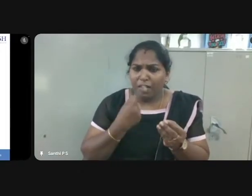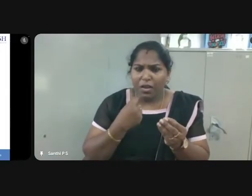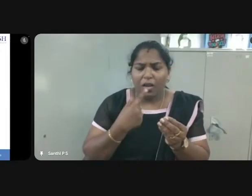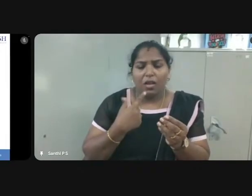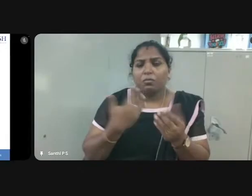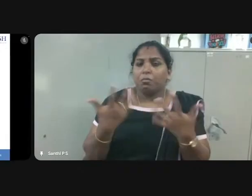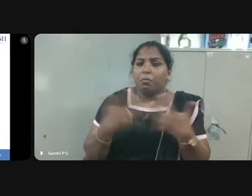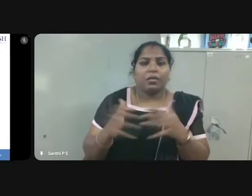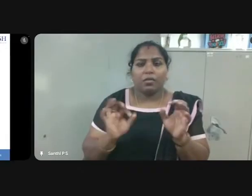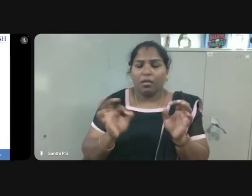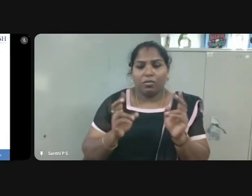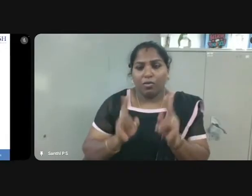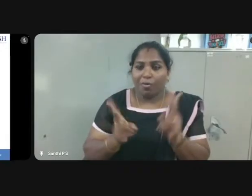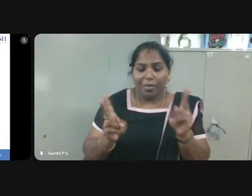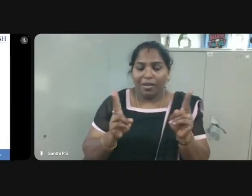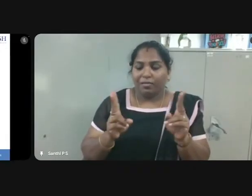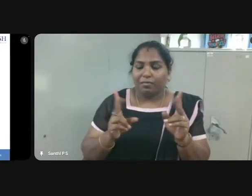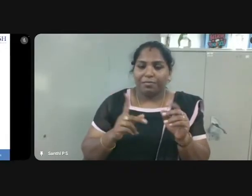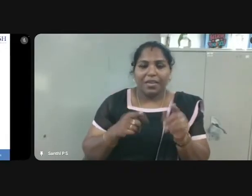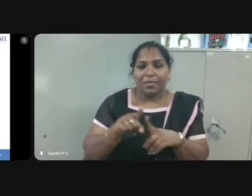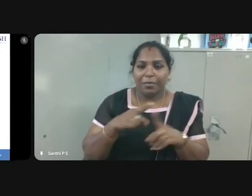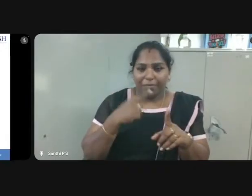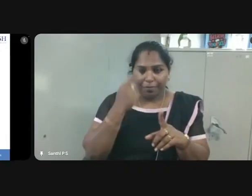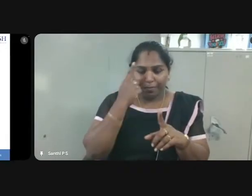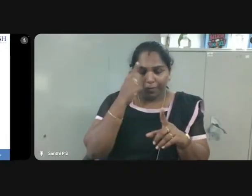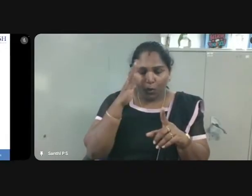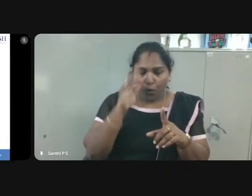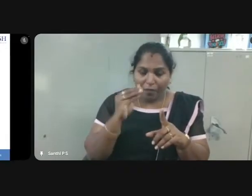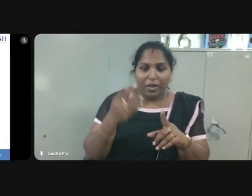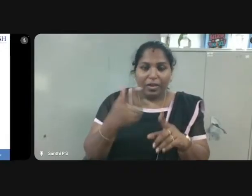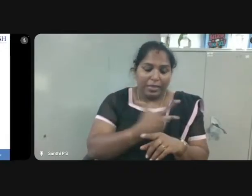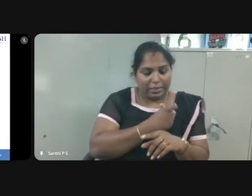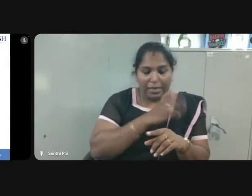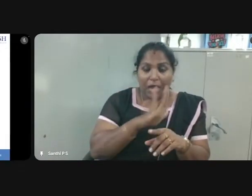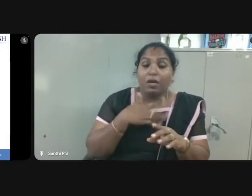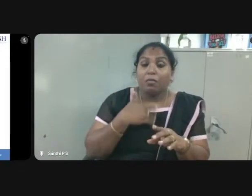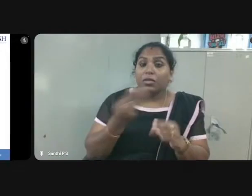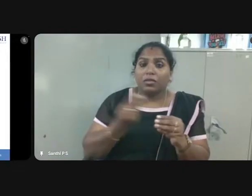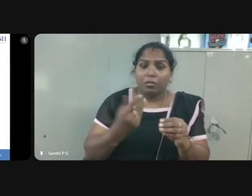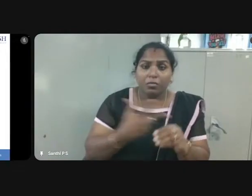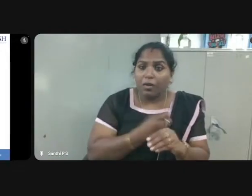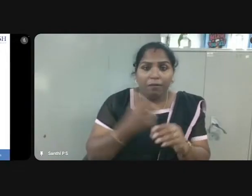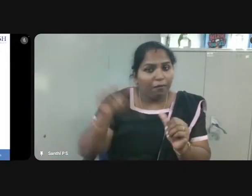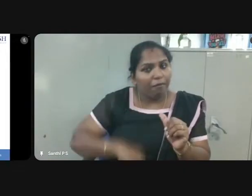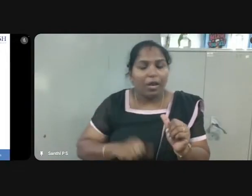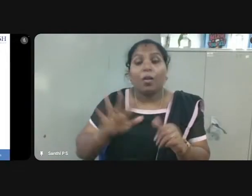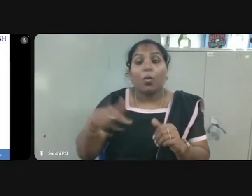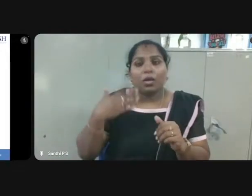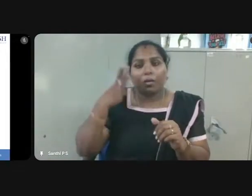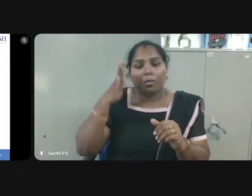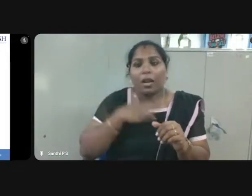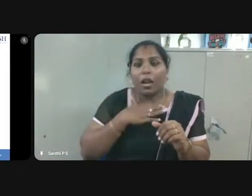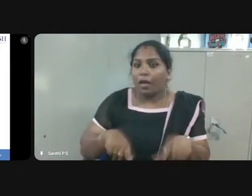അനസ്തീഷ്യ മരുന്ന് നമ്മുടെ സാധാരണ കൊടുക്കുന്ന അനസ്തീഷ്യ മരുന്ന് ഇവർ കൊടുത്താൽ ഇവർക്ക് പെട്ടെന്ന് റിയാക്ഷൻ പോലെ വന്ന് ജീവന് വരെ ആപത്ത് വരാം. അപ്പൊ അതുകൊണ്ട് എപ്പോഴും നമ്മൾ